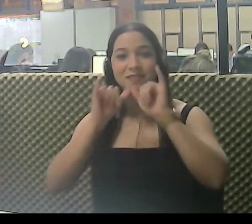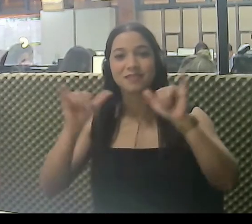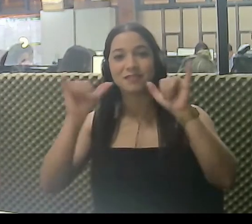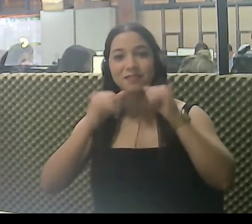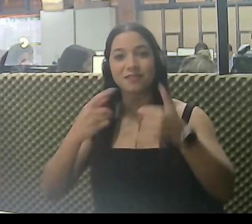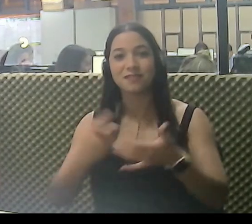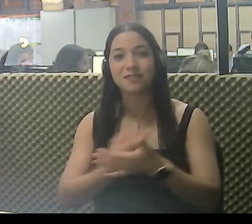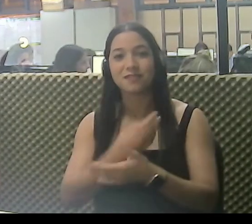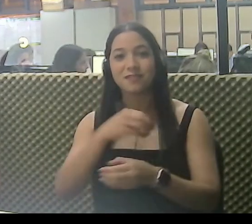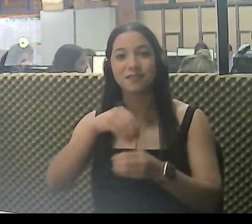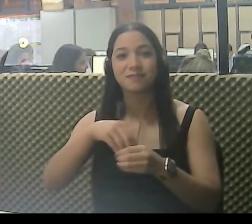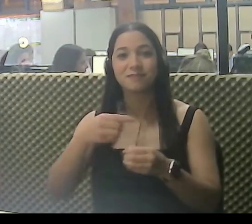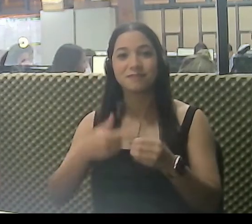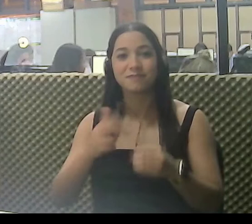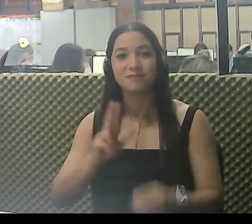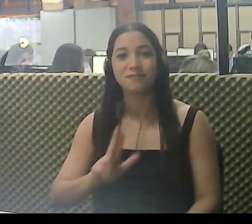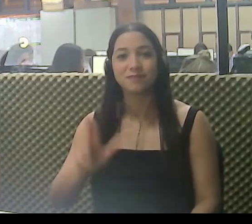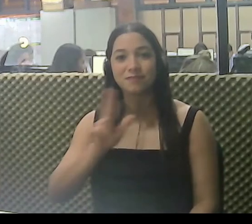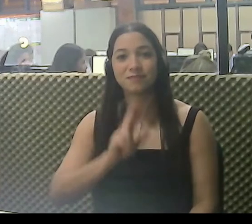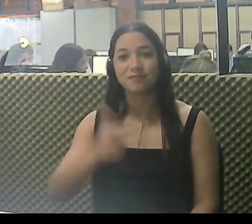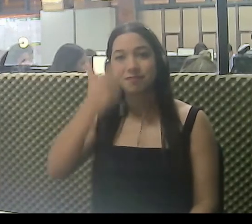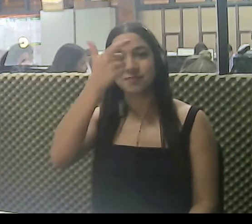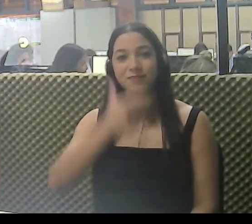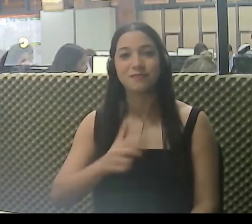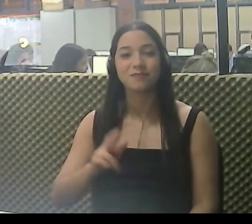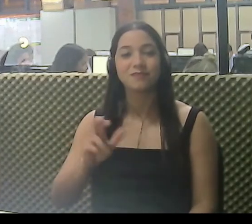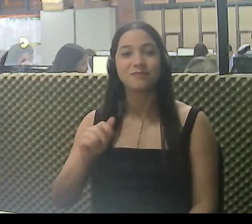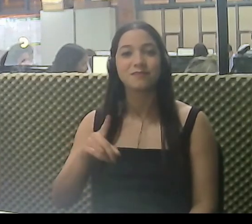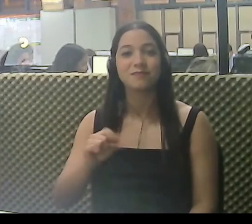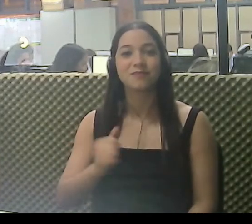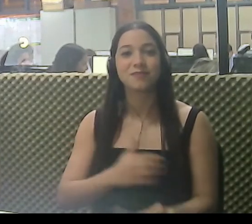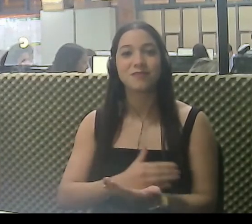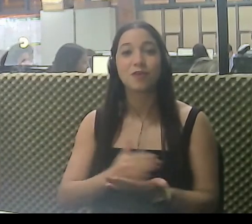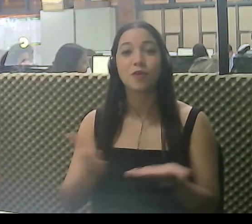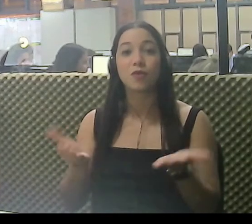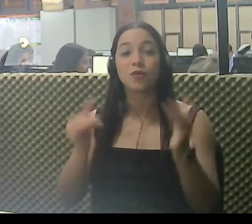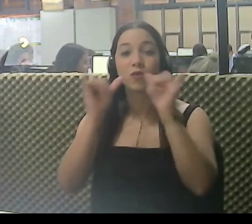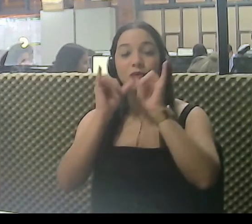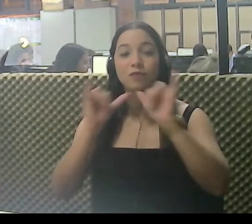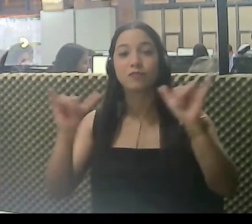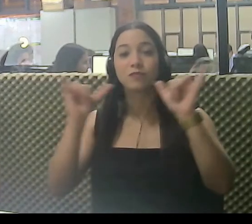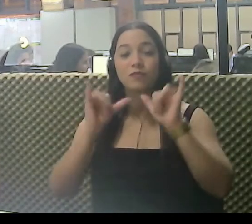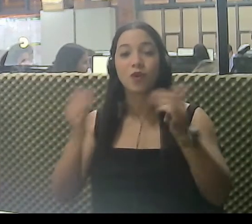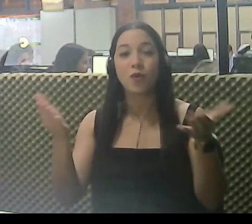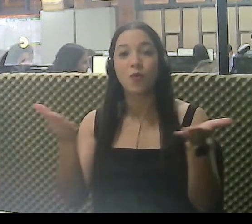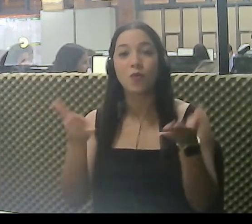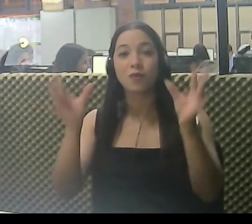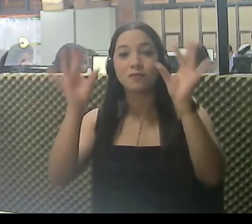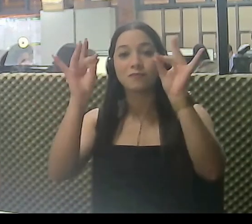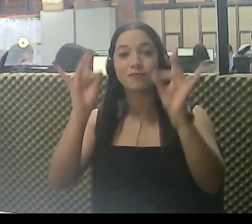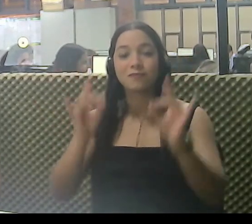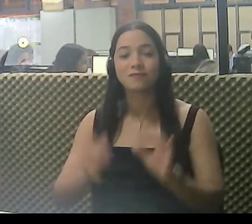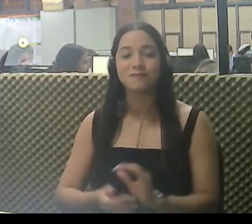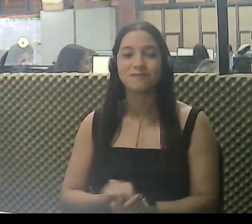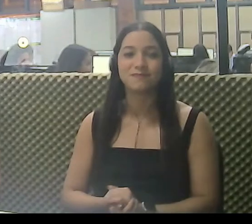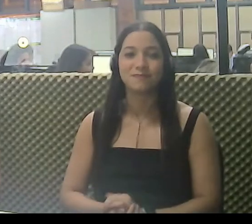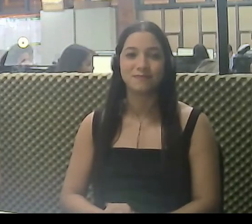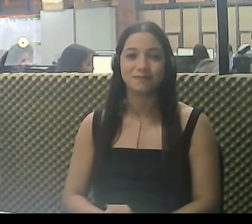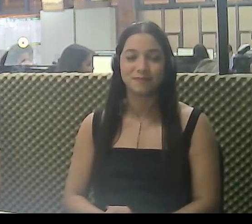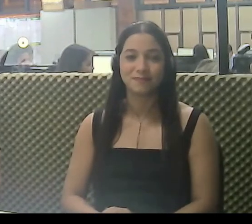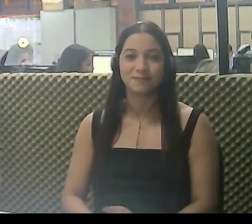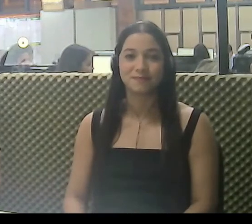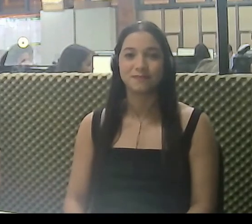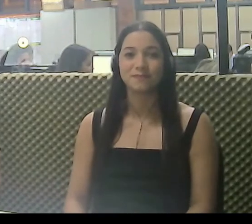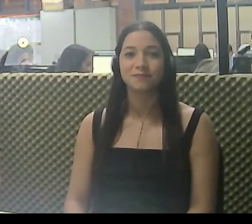que de fato acontece em Uberlândia. Eu sou o Fernando Cássio e começamos com os destaques da edição de hoje.